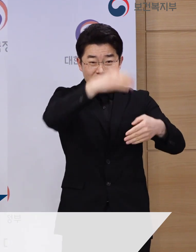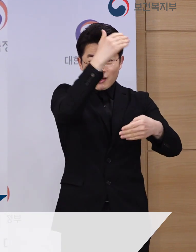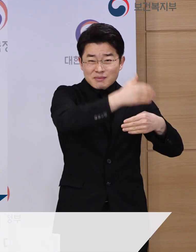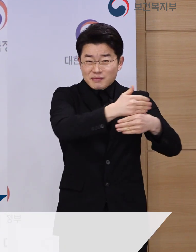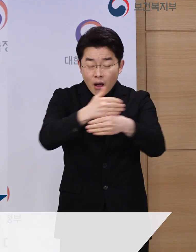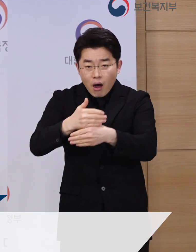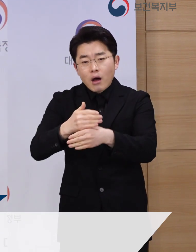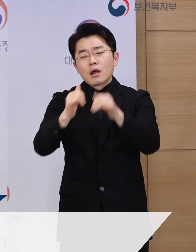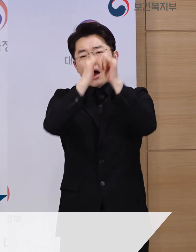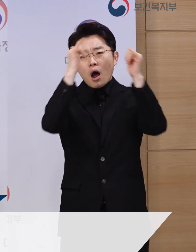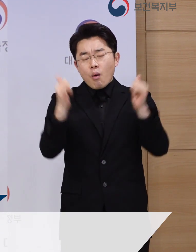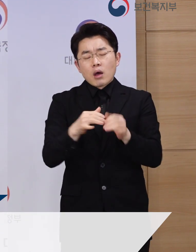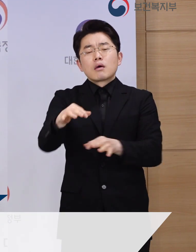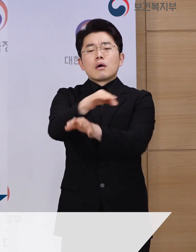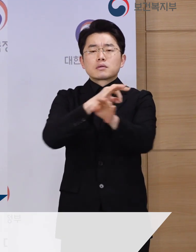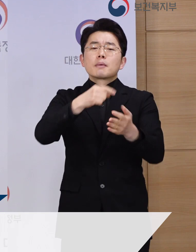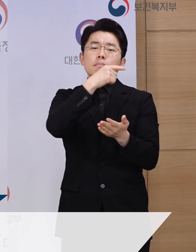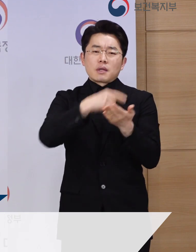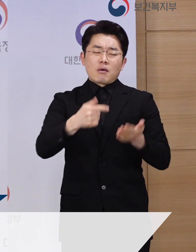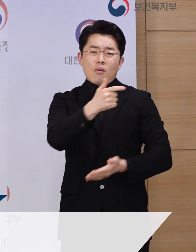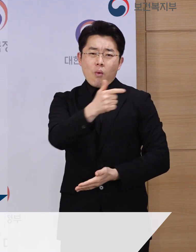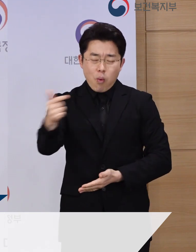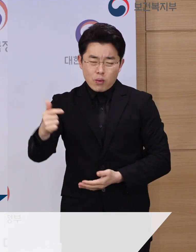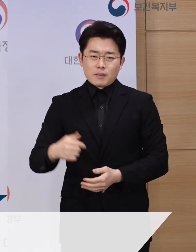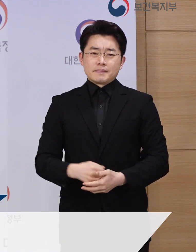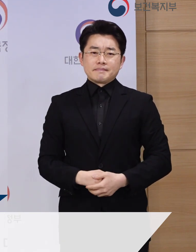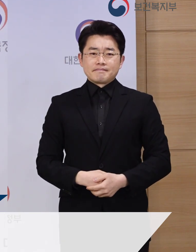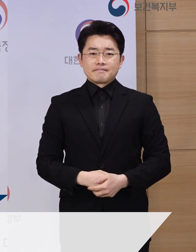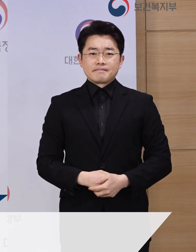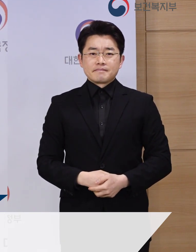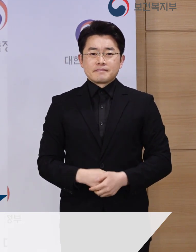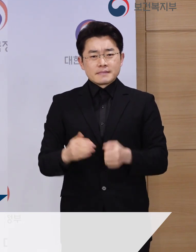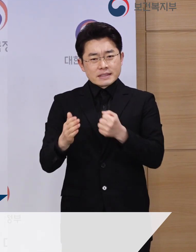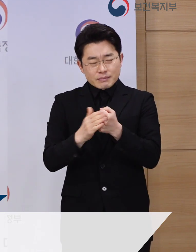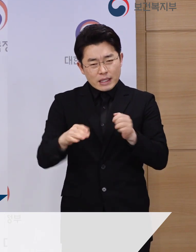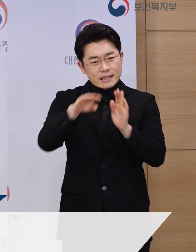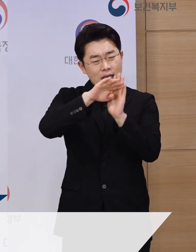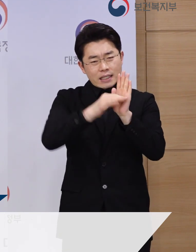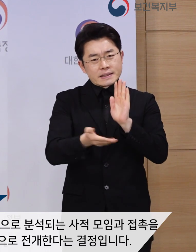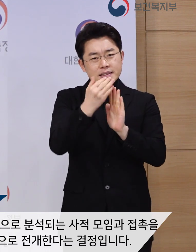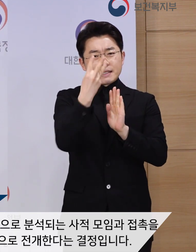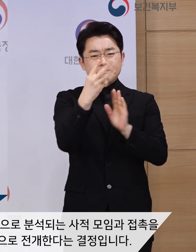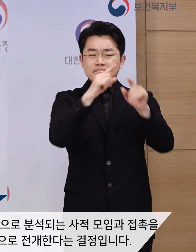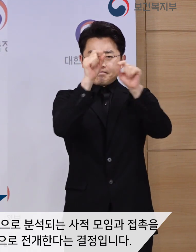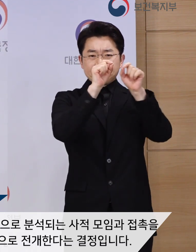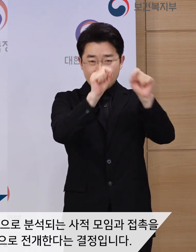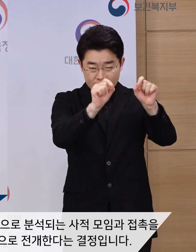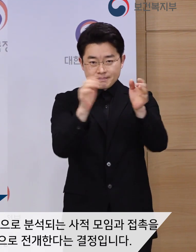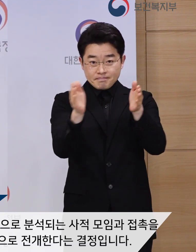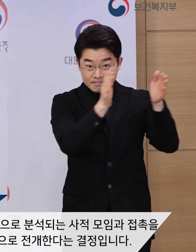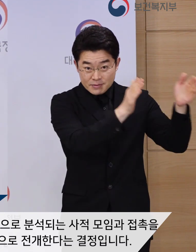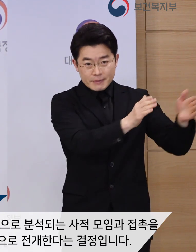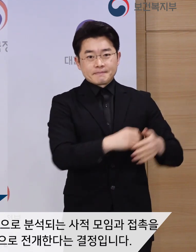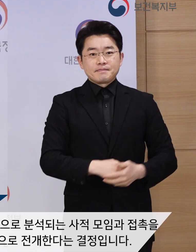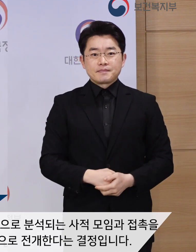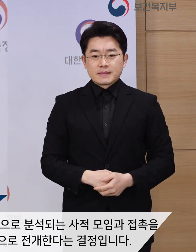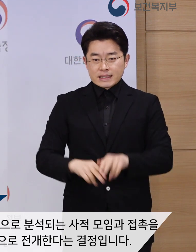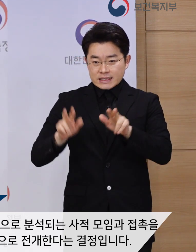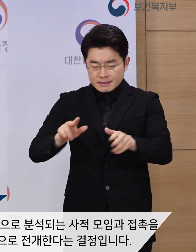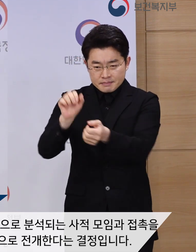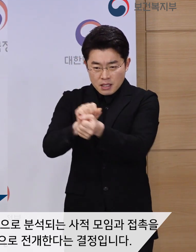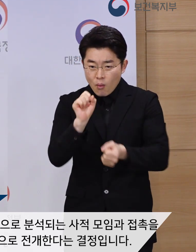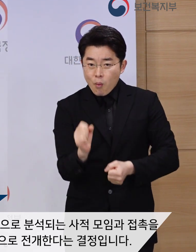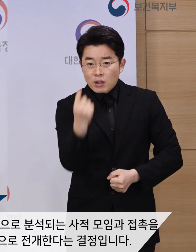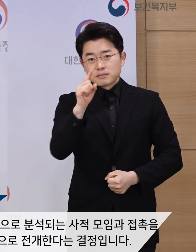다중이용시설의 집합금지가 서민경제에 큰 충격을 미칠 것이라는 점도 고려하였습니다. 3단계 상향보다는 현재